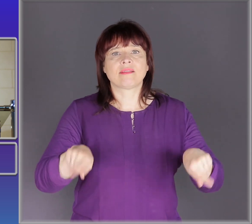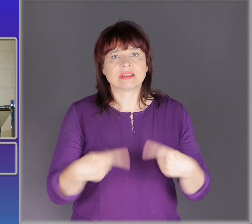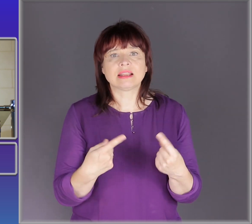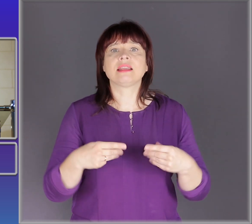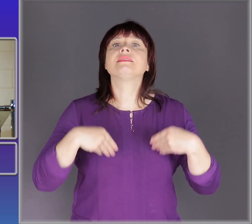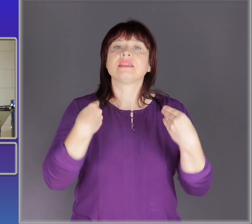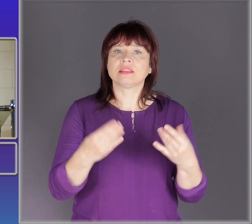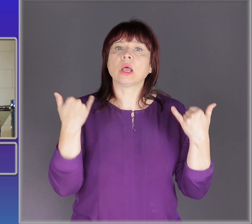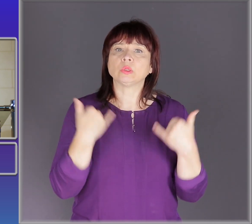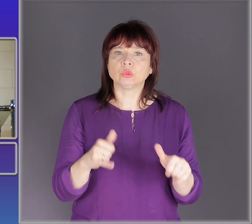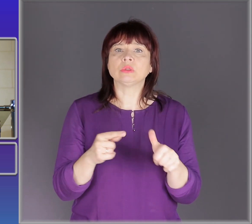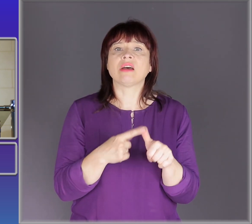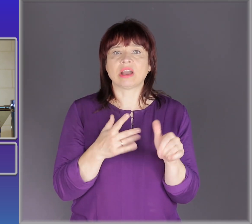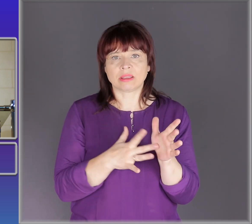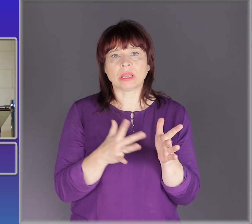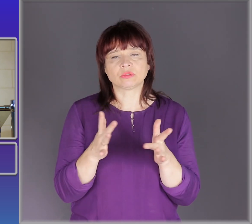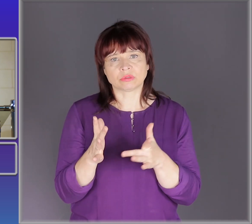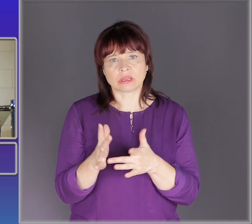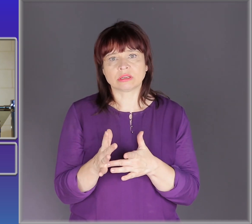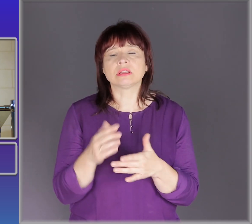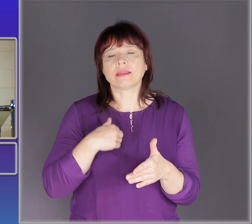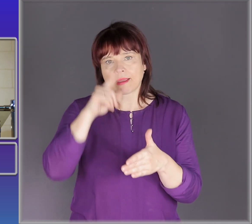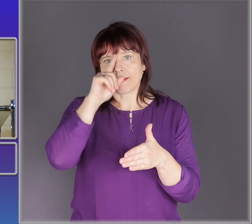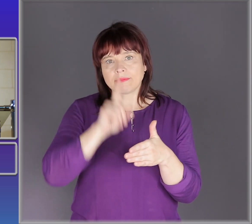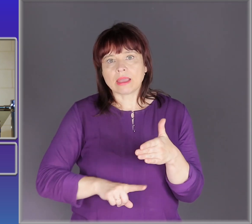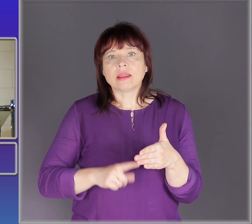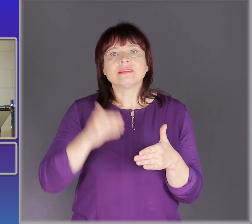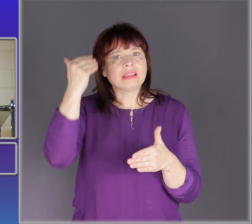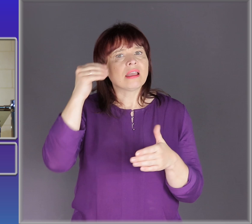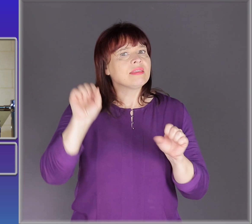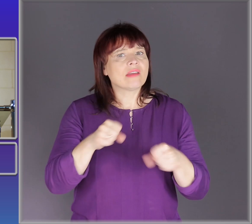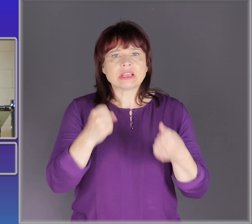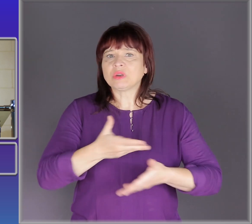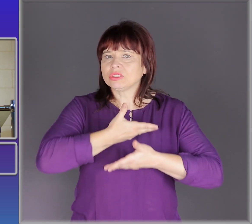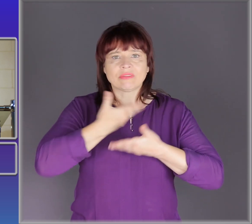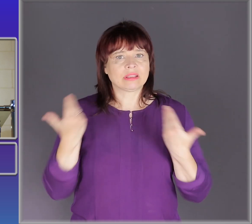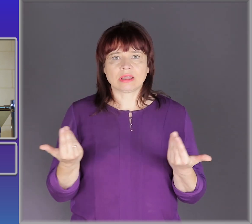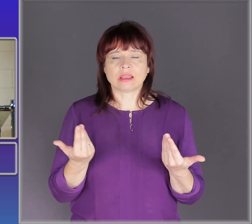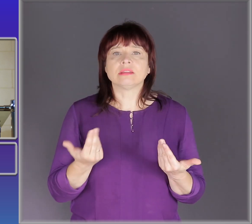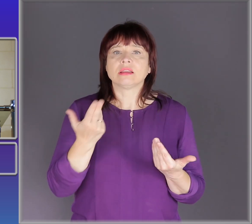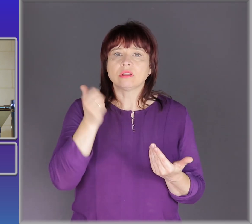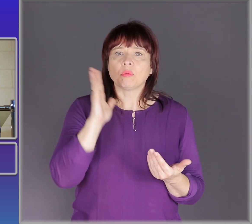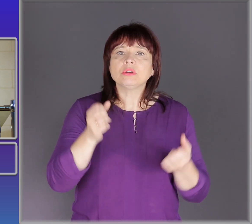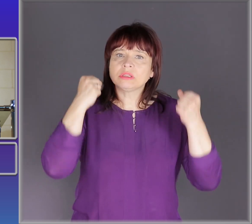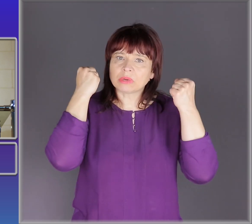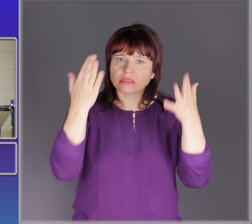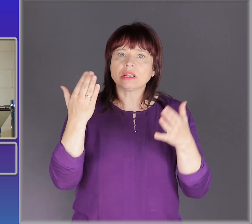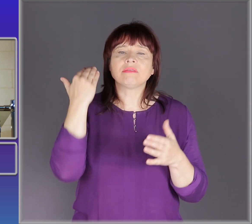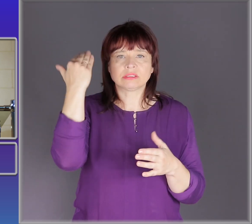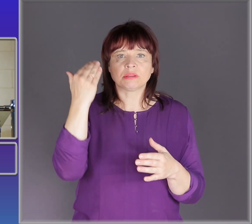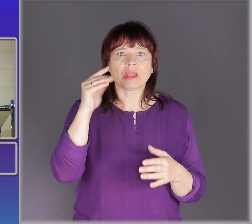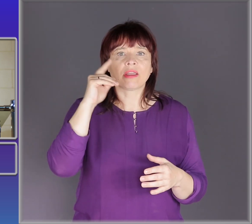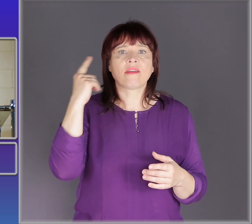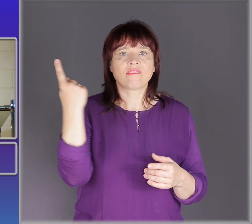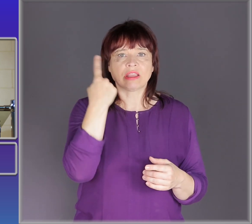дырой чудо чудо во имя иисуса христа я верю тебе нет ничего невозможного да будешь ты прославлен